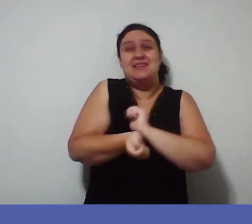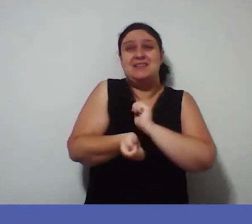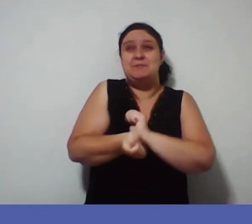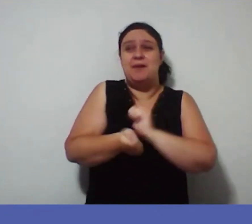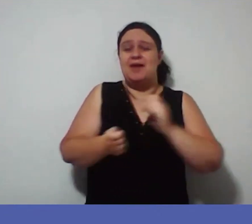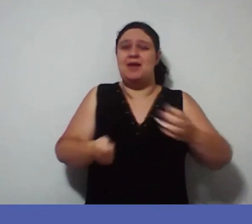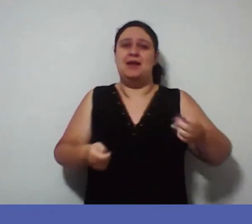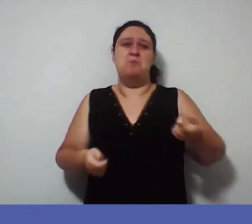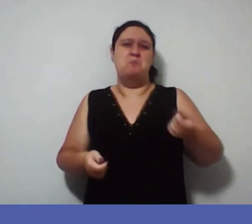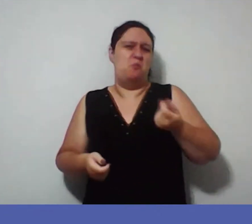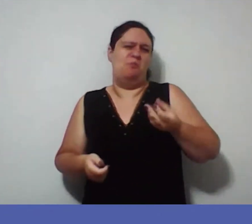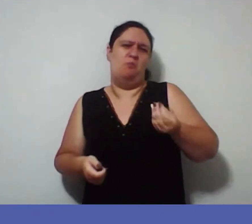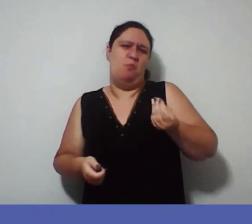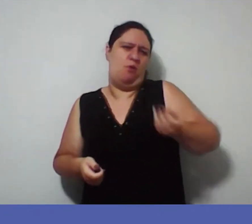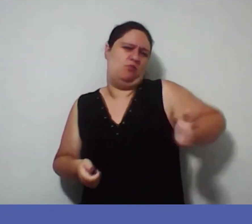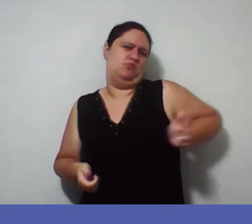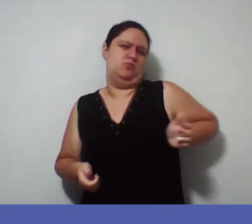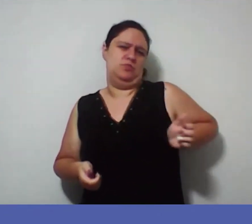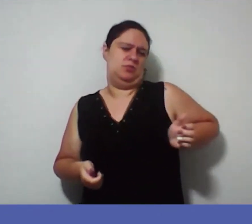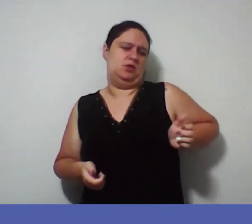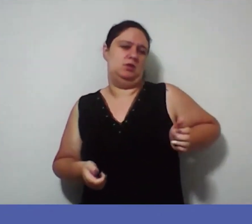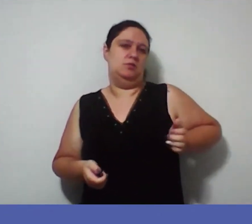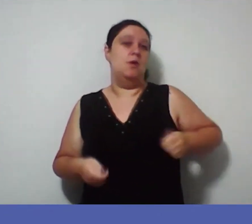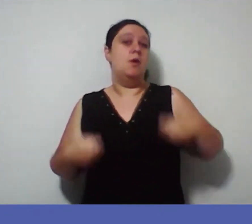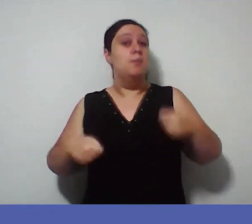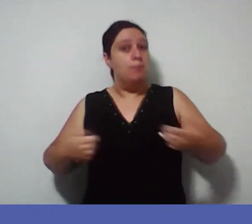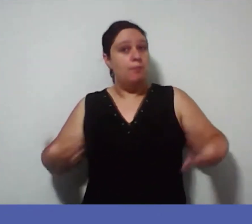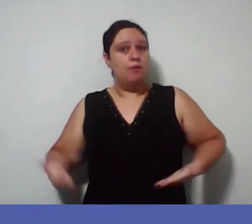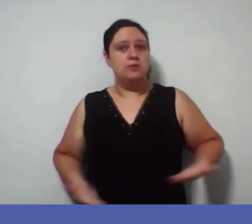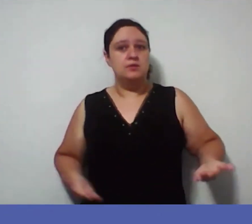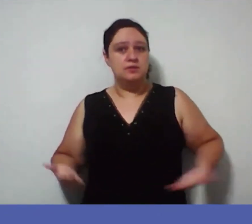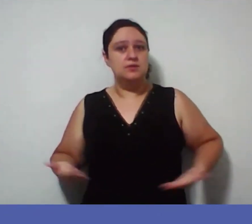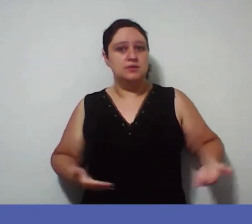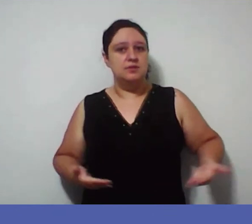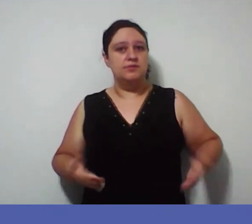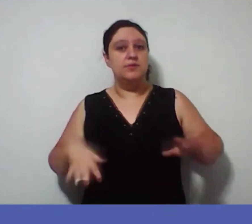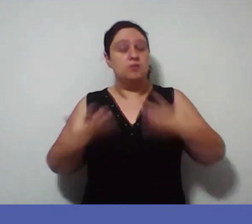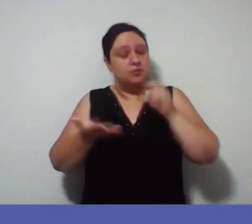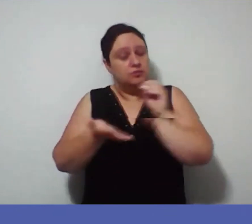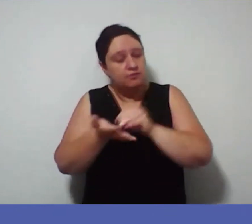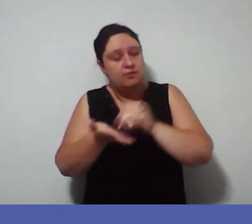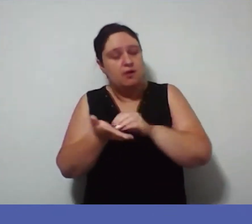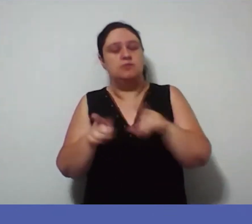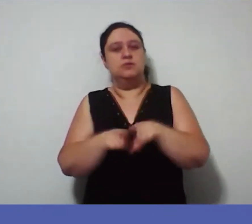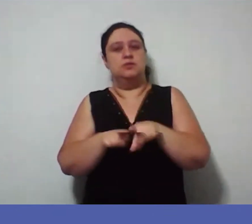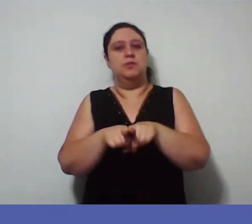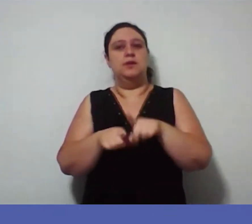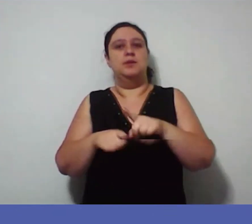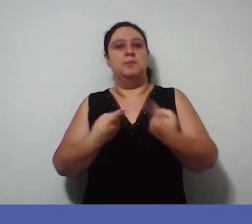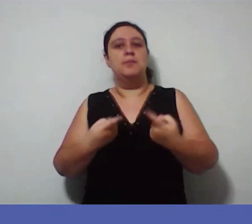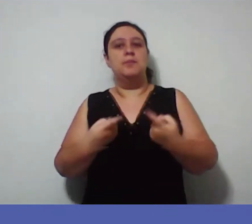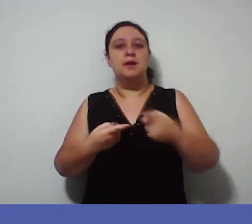Você pode servir ao Senhor aparentemente quando falta, mas o Senhor vai cuidar de você.